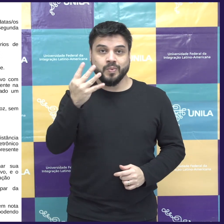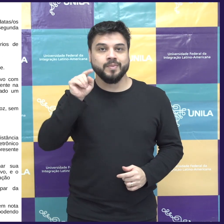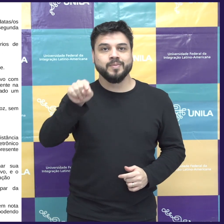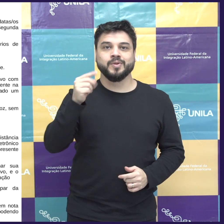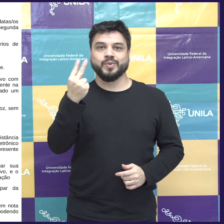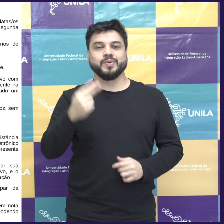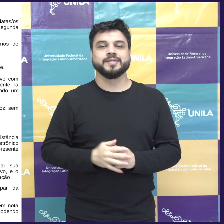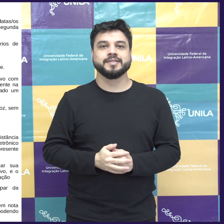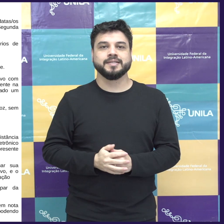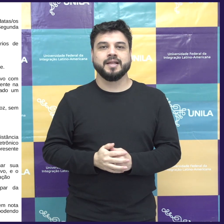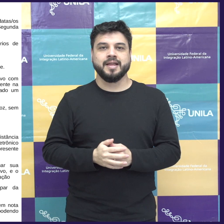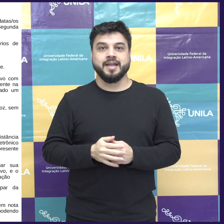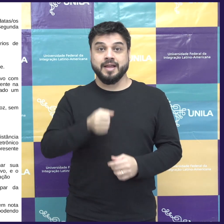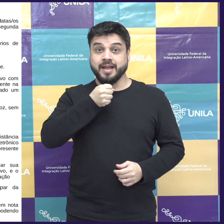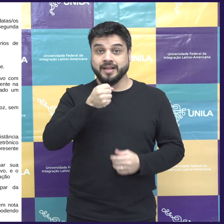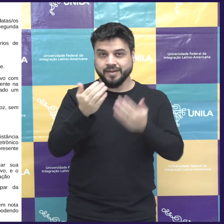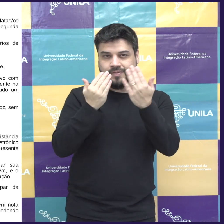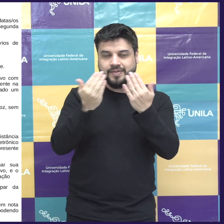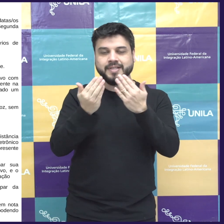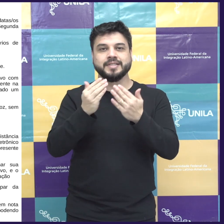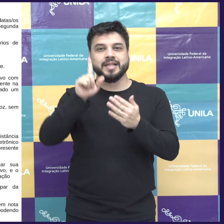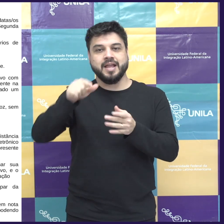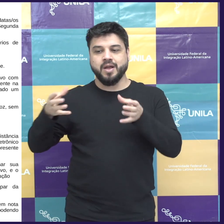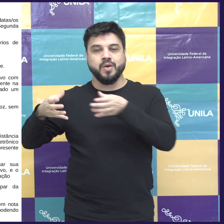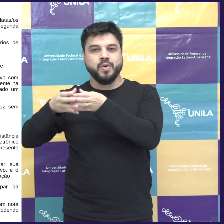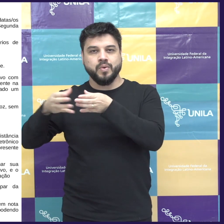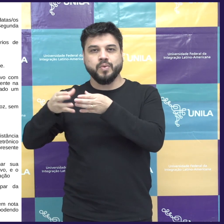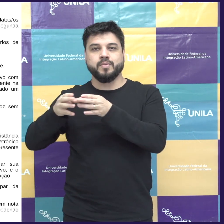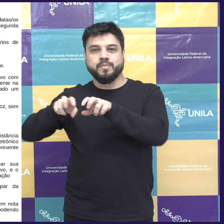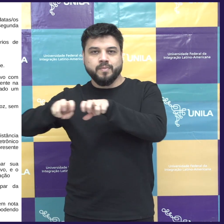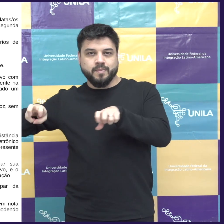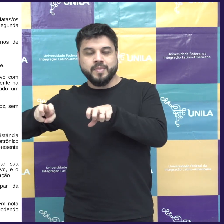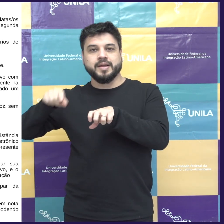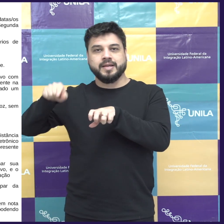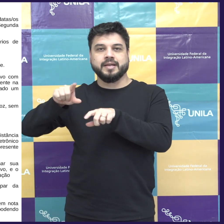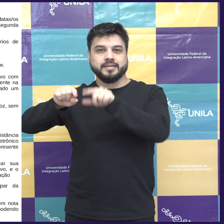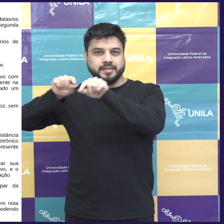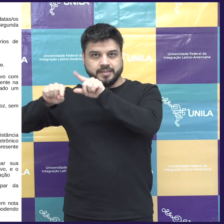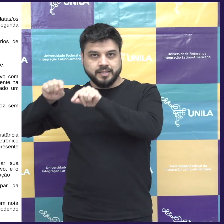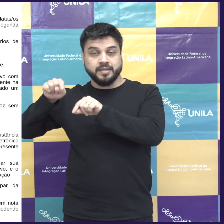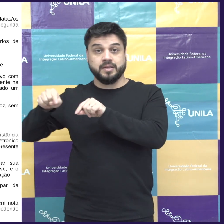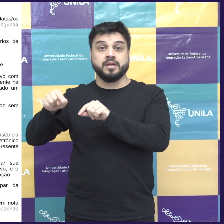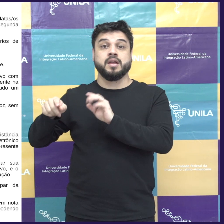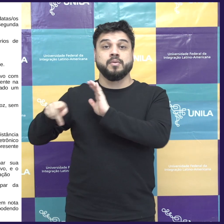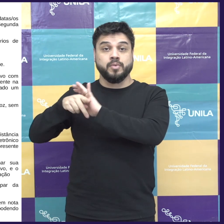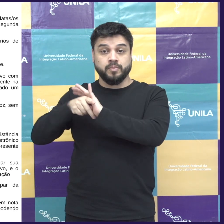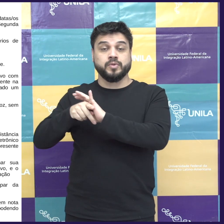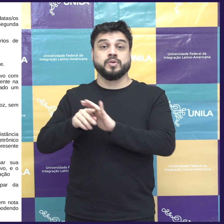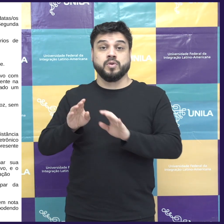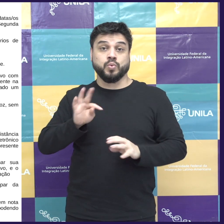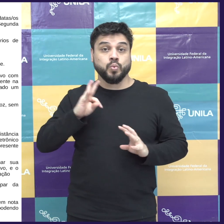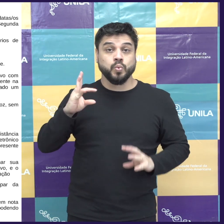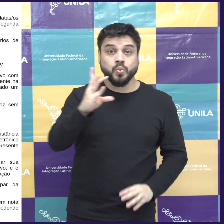5.4.2. A entrevista será realizada pela banca de seleção do processo seletivo com os